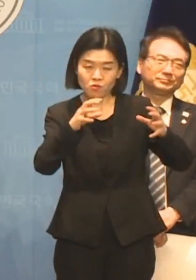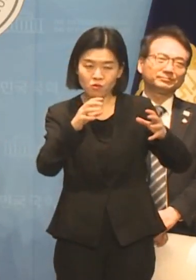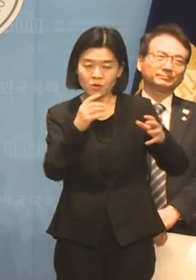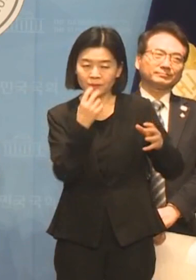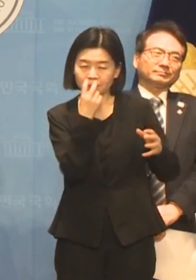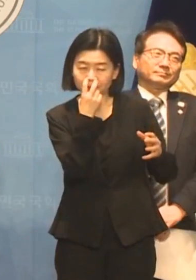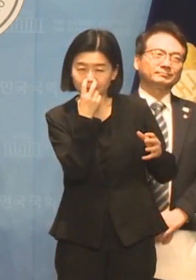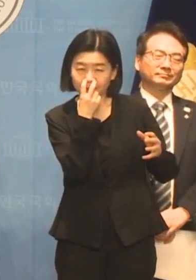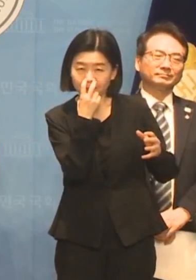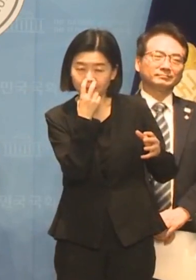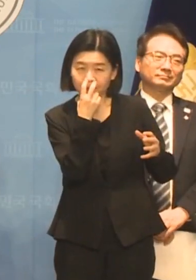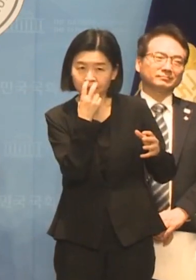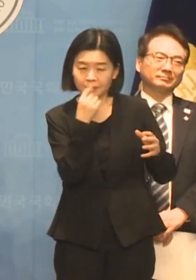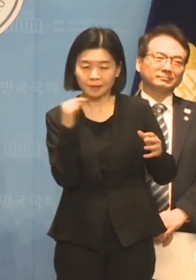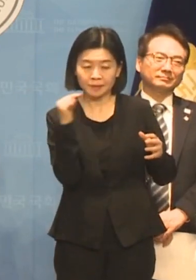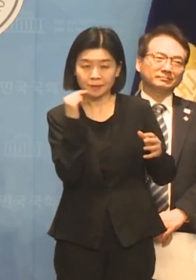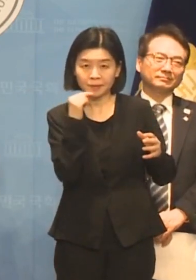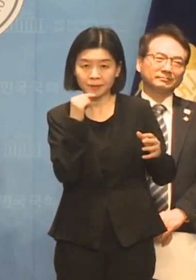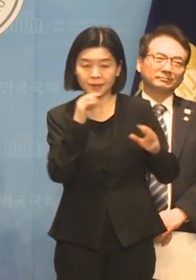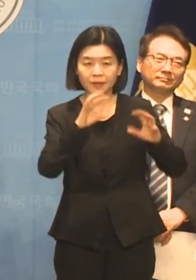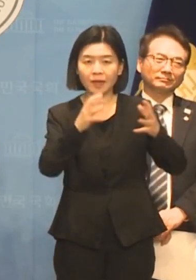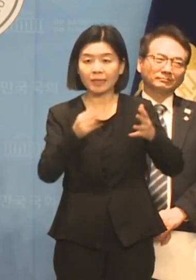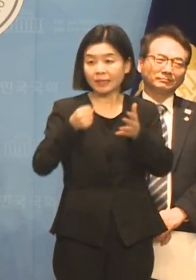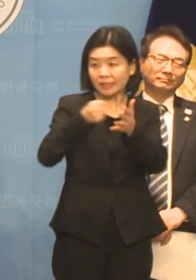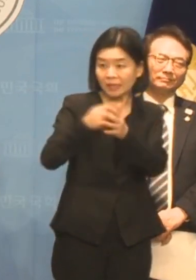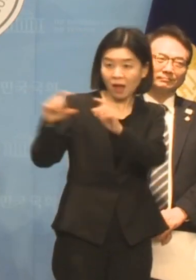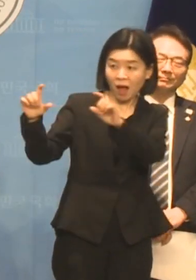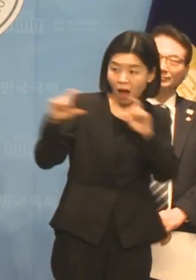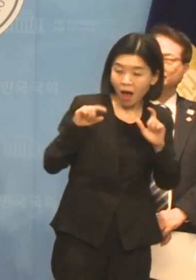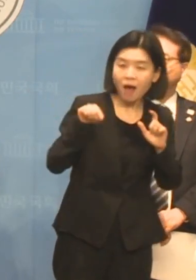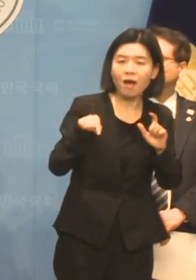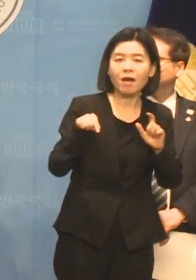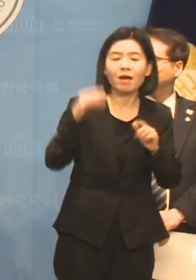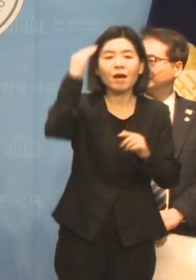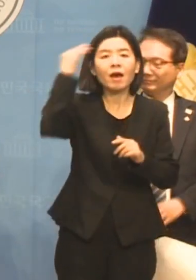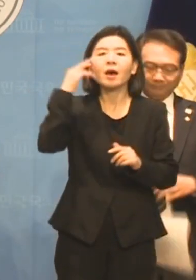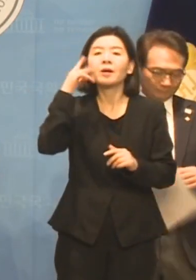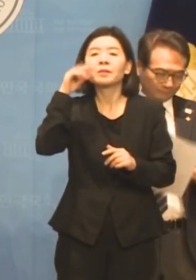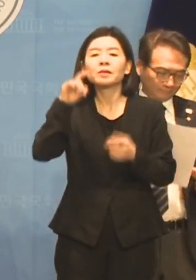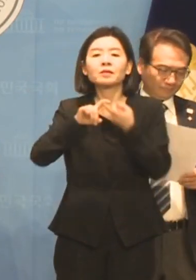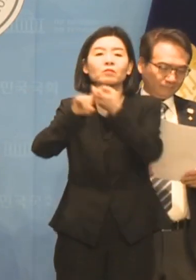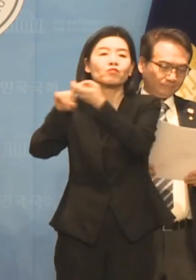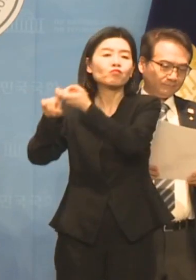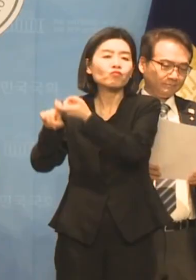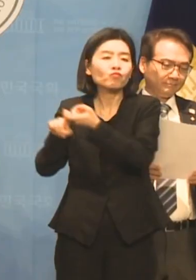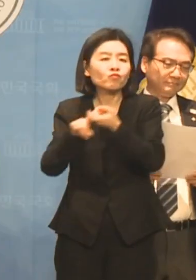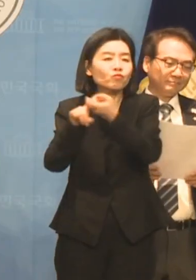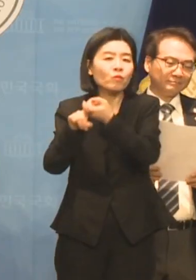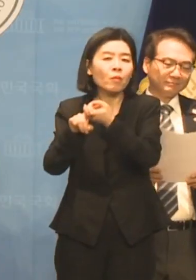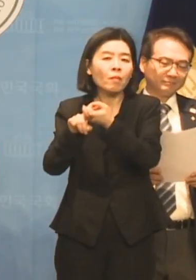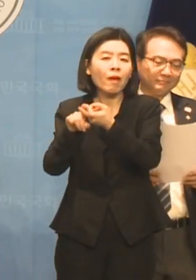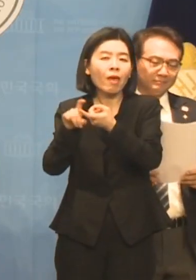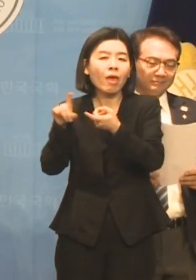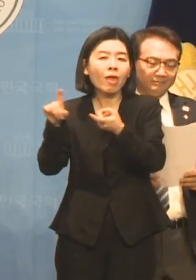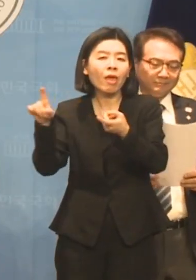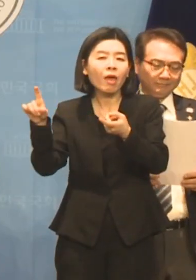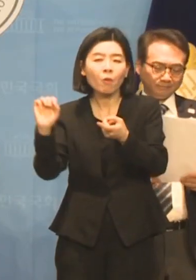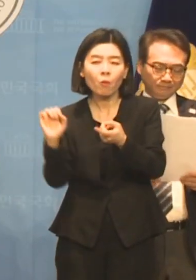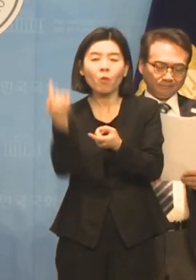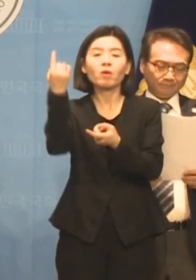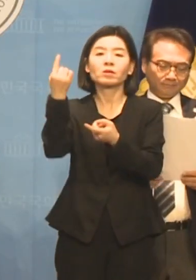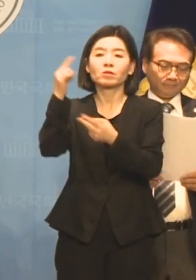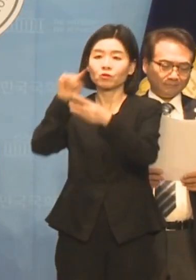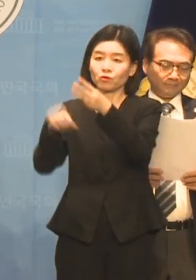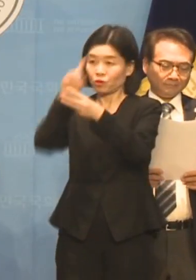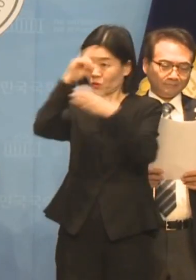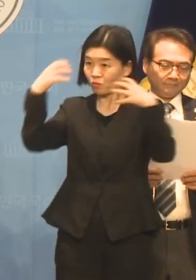민감 국가 지정과 관련해서 한미동맹을 결정적으로 훼손하고 있는 윤석열 정부의